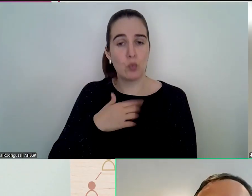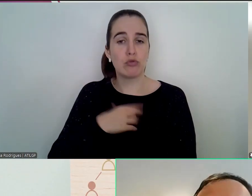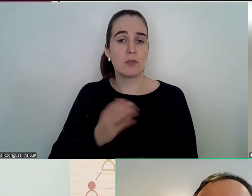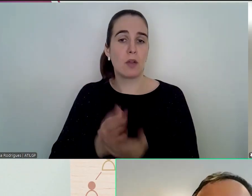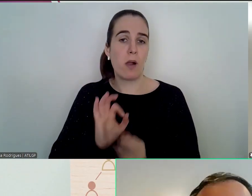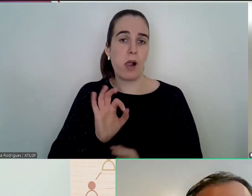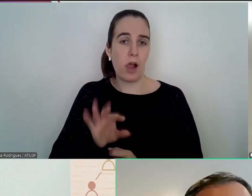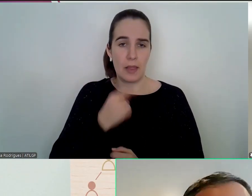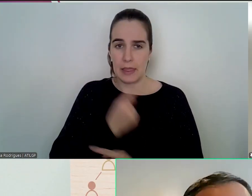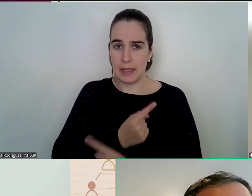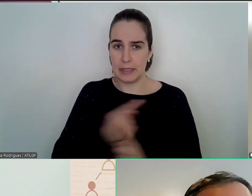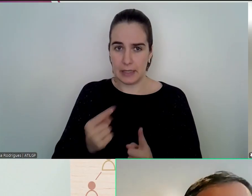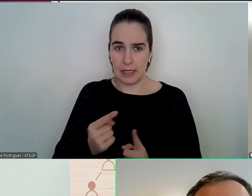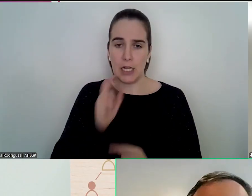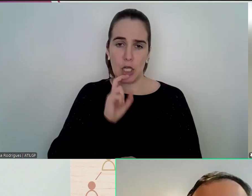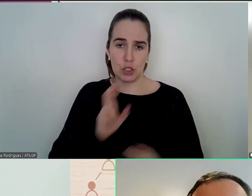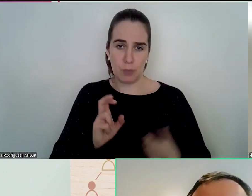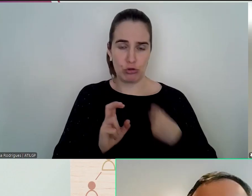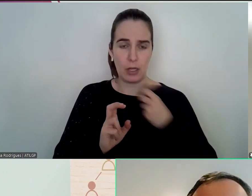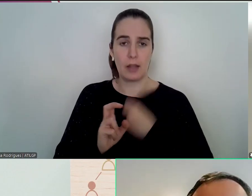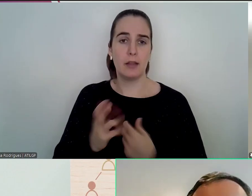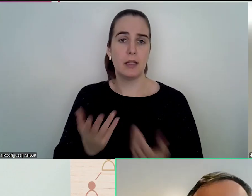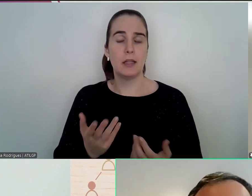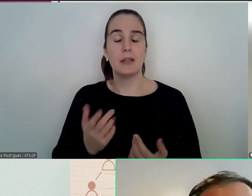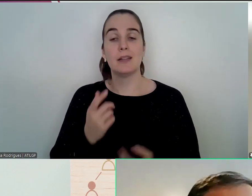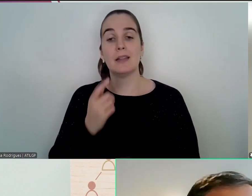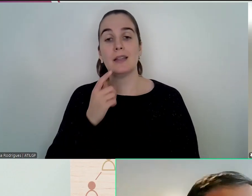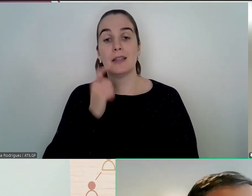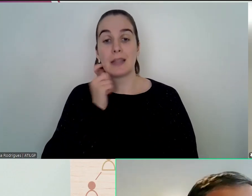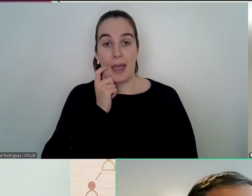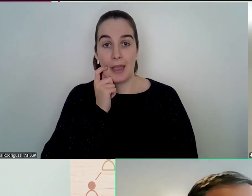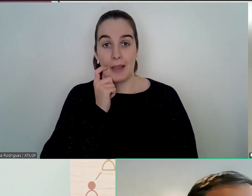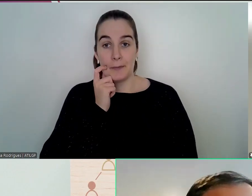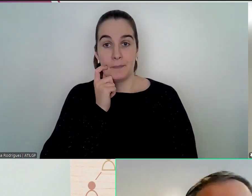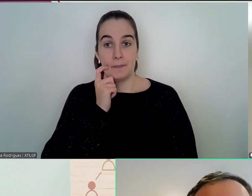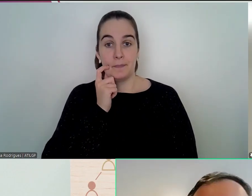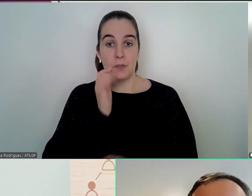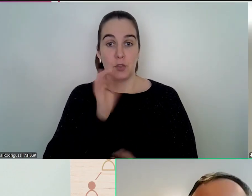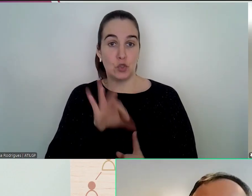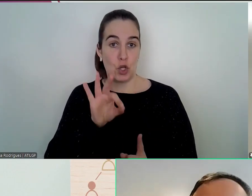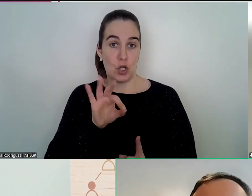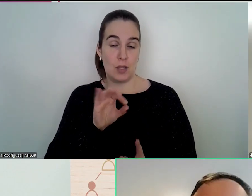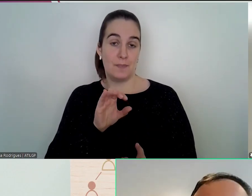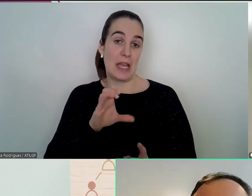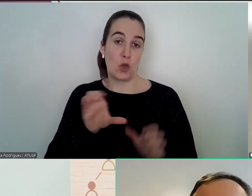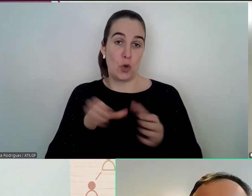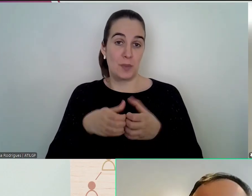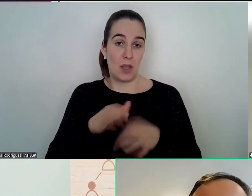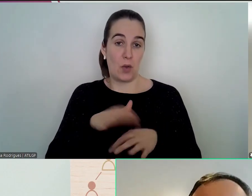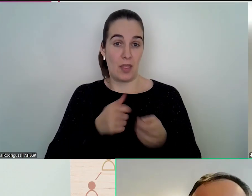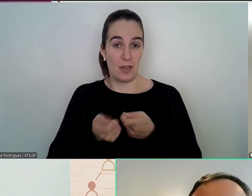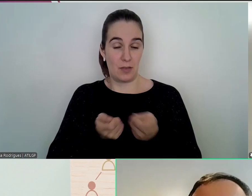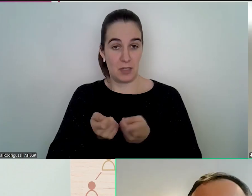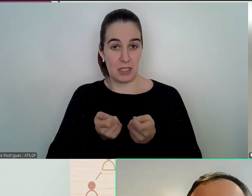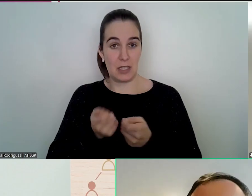apenas nota em resposta desde já a esta questão de que a Comissão de Acesso aos Documentos Administrativos tem